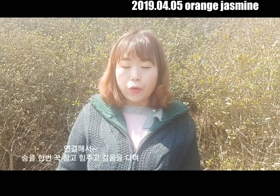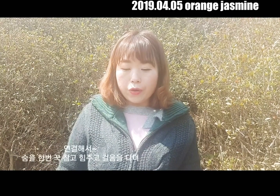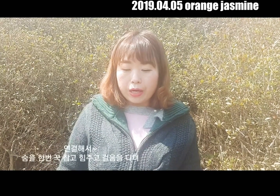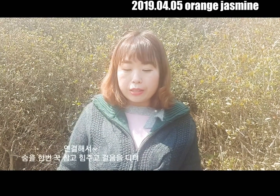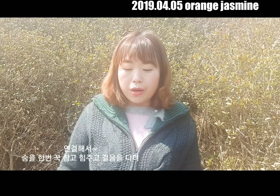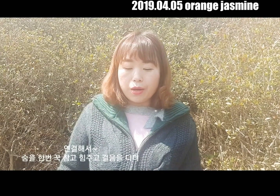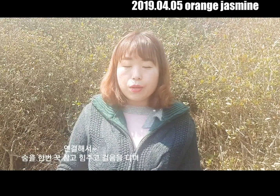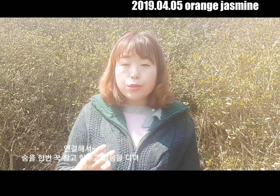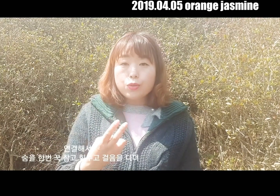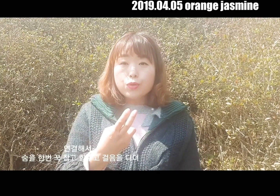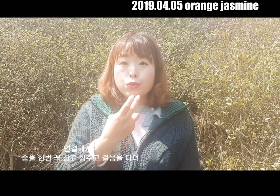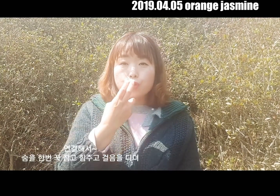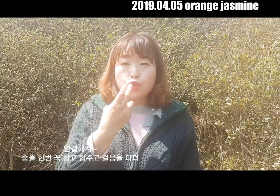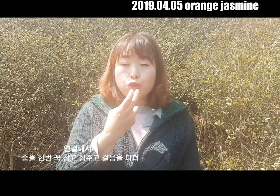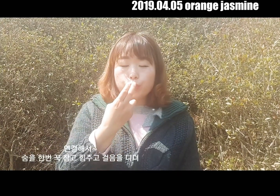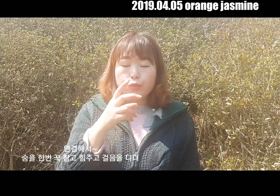같이 연결해서